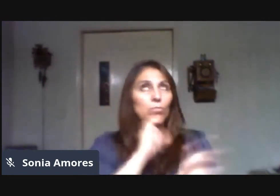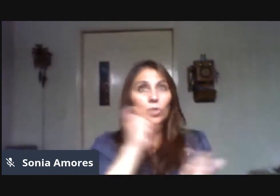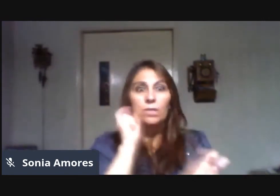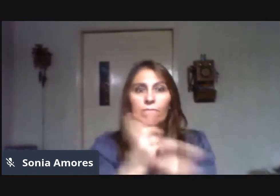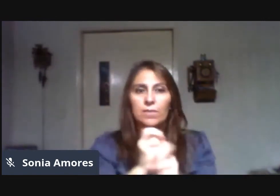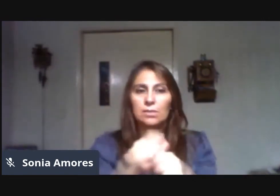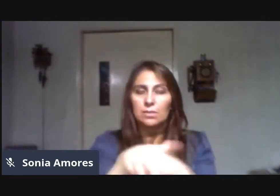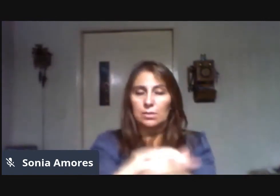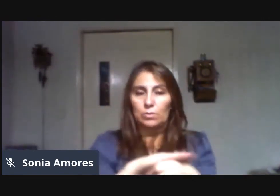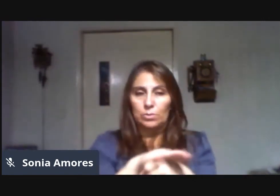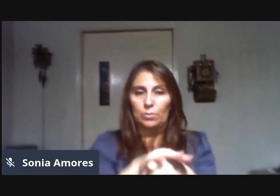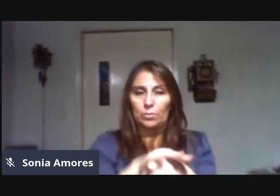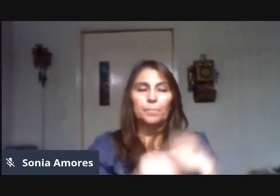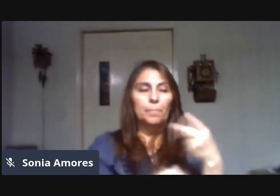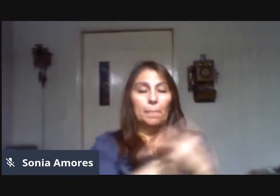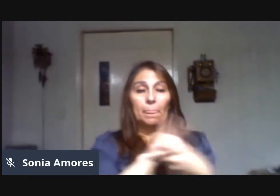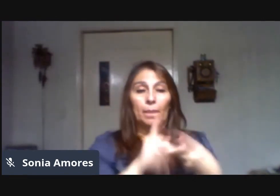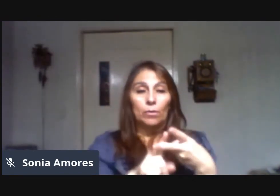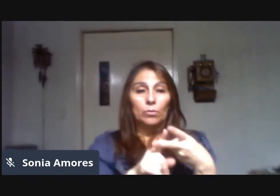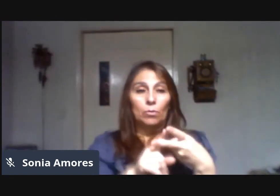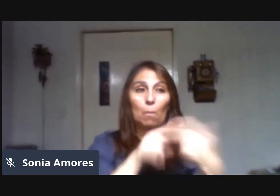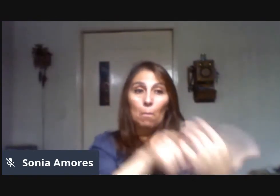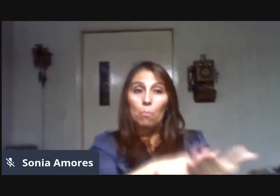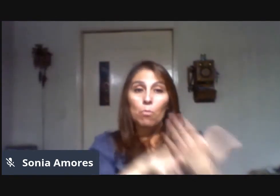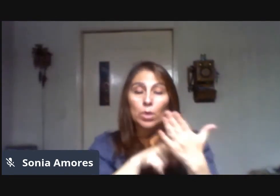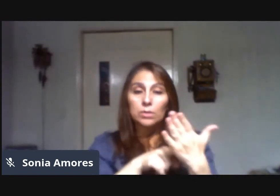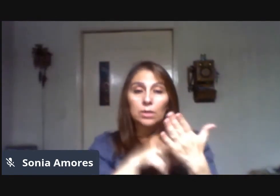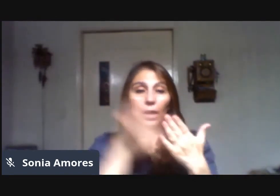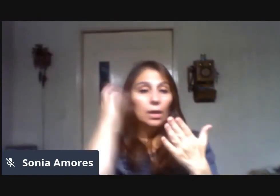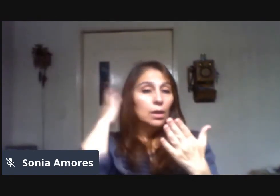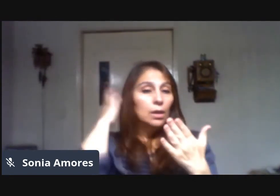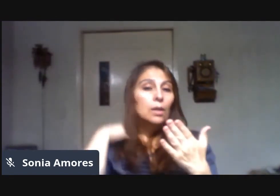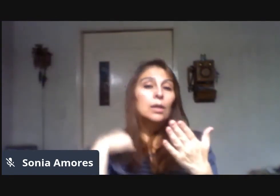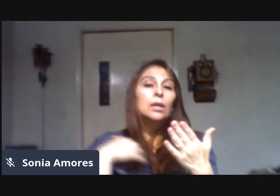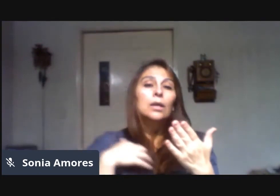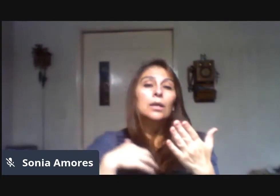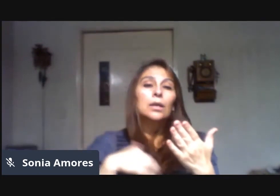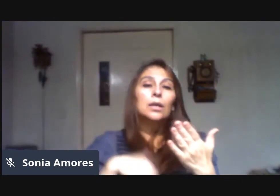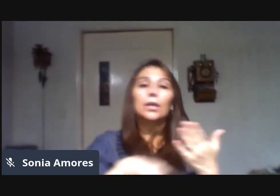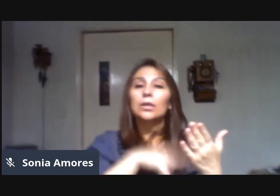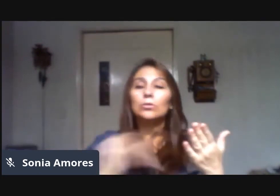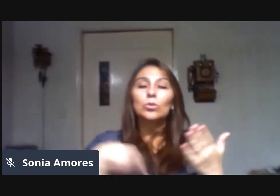Nos pone al descubierto que somos una especie depredadora